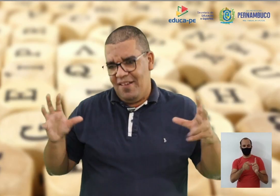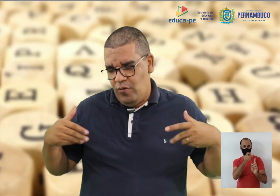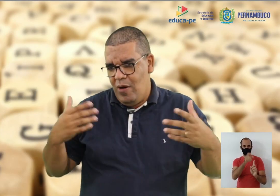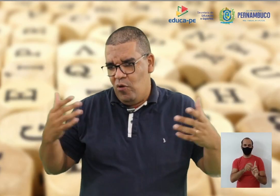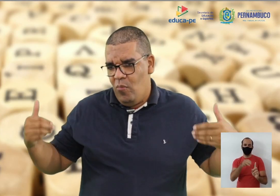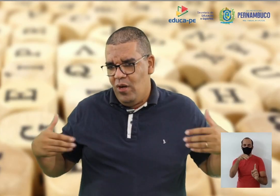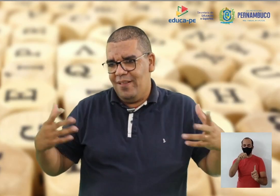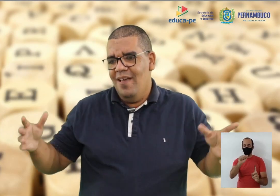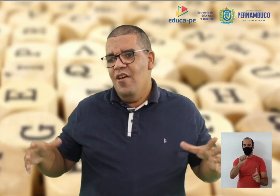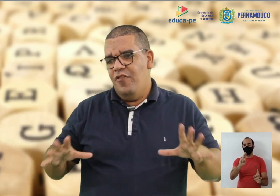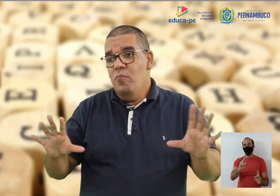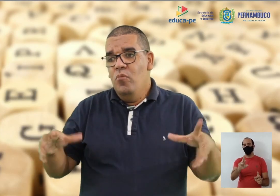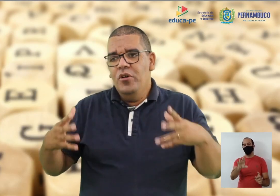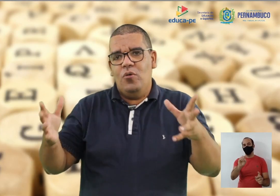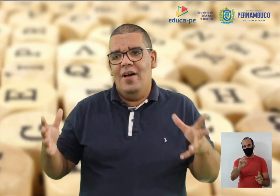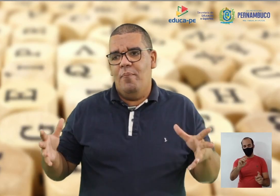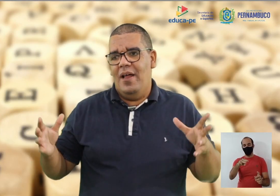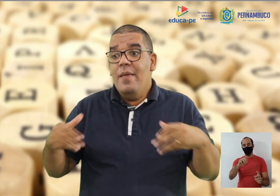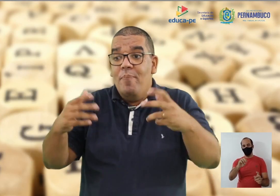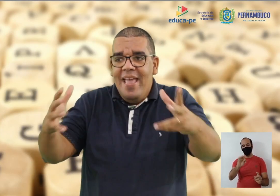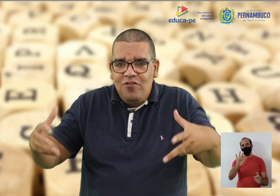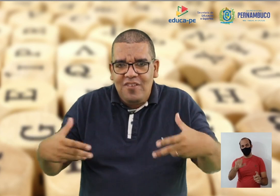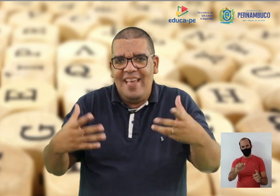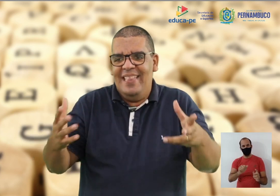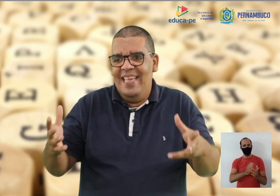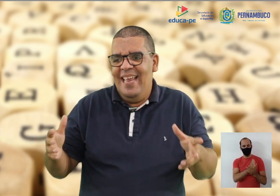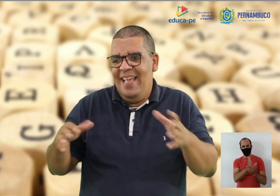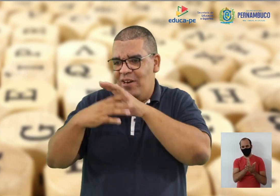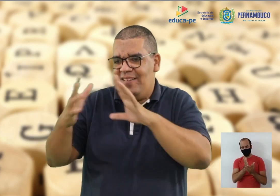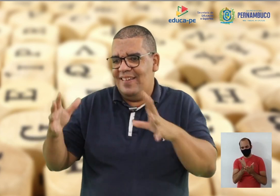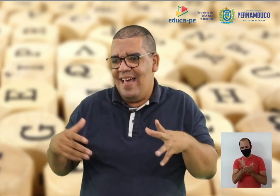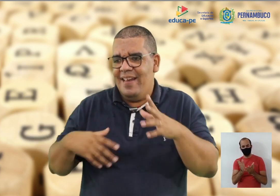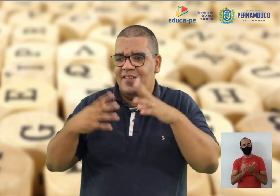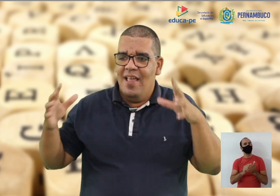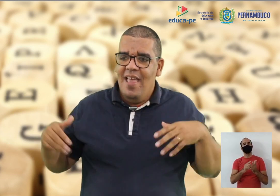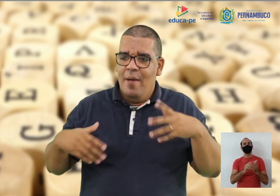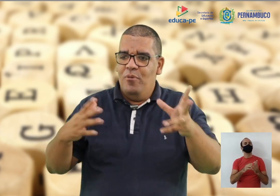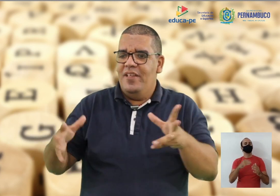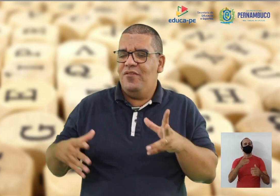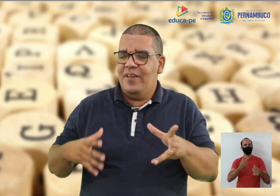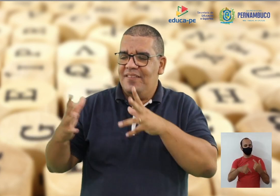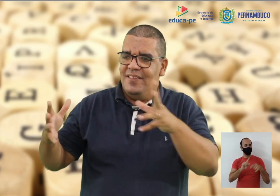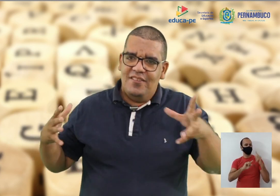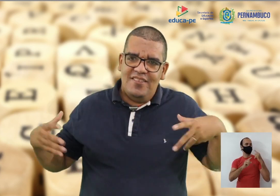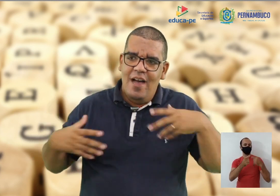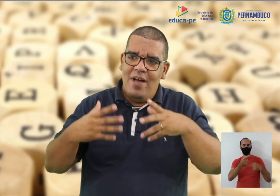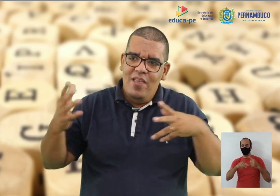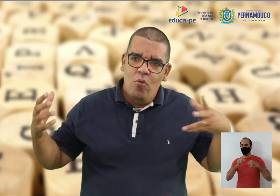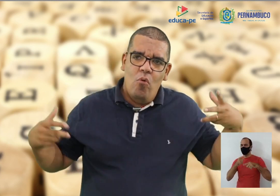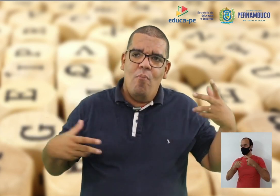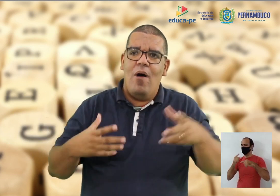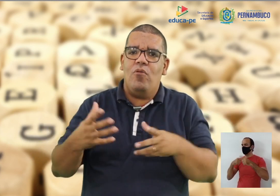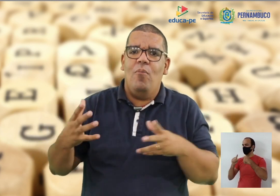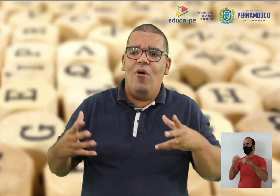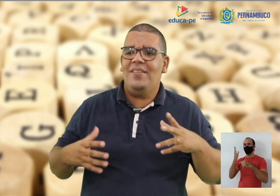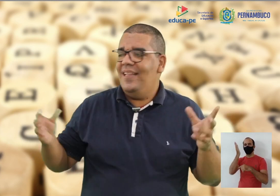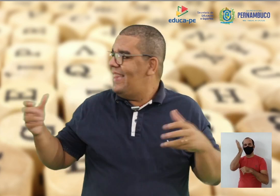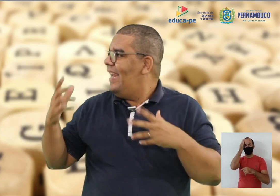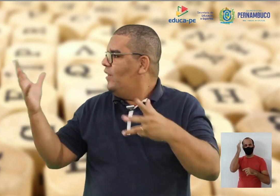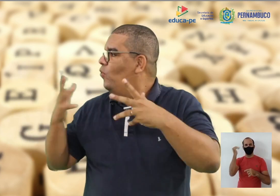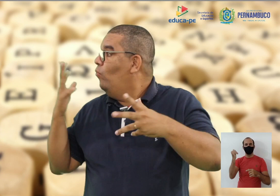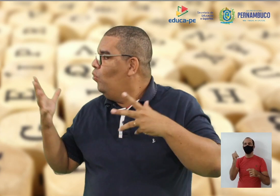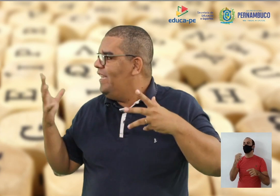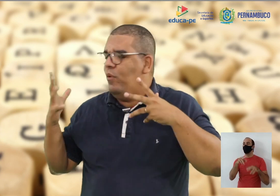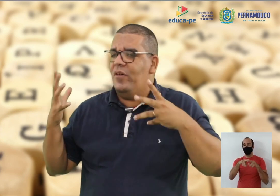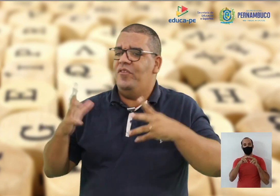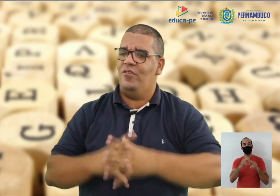A atuação do Mauro Mota foi muito ampla e bem sucedida em todas as áreas. É por isso que a gente chama aí o Mauro Mota de